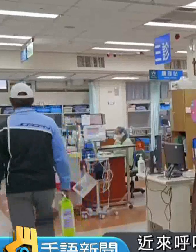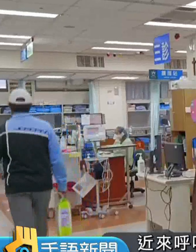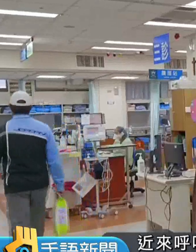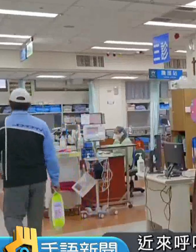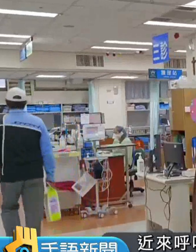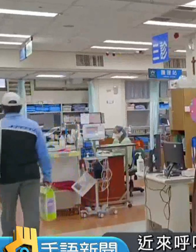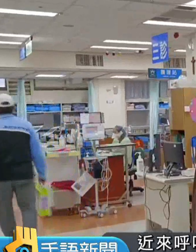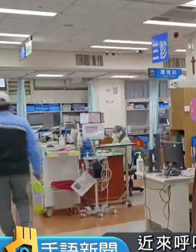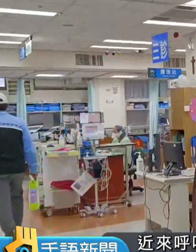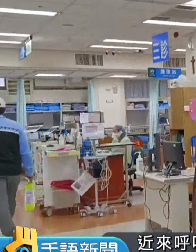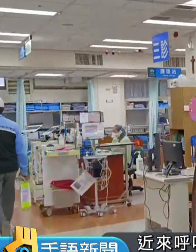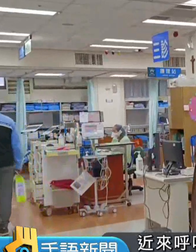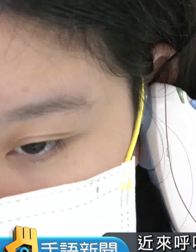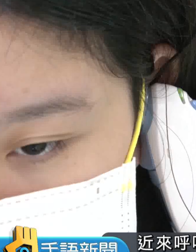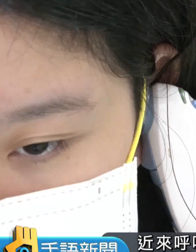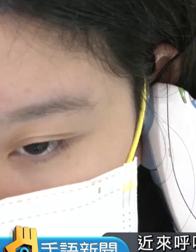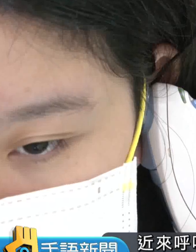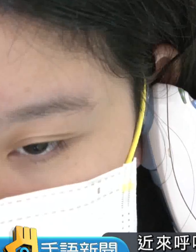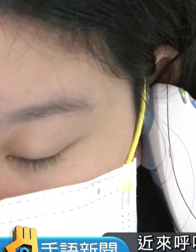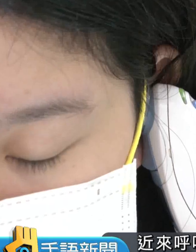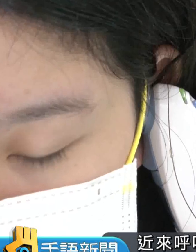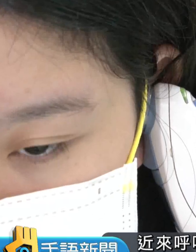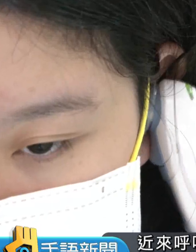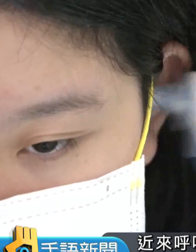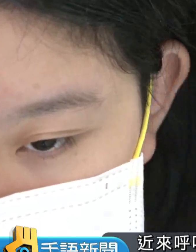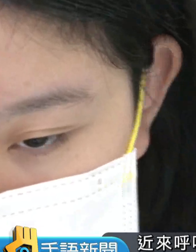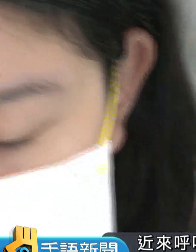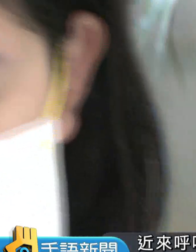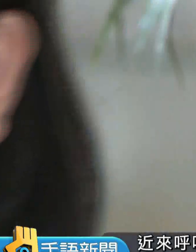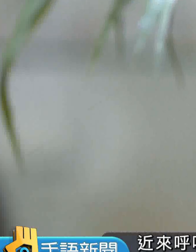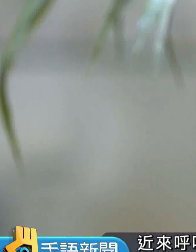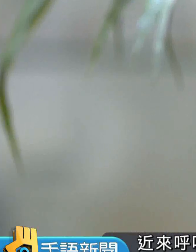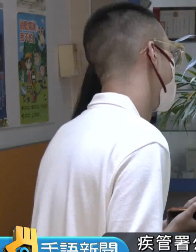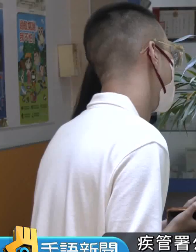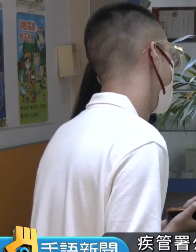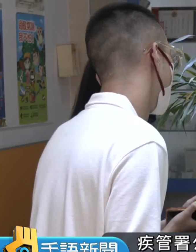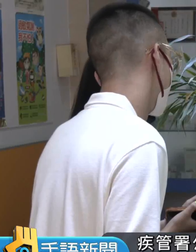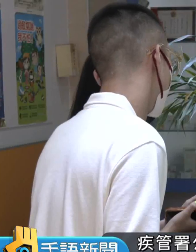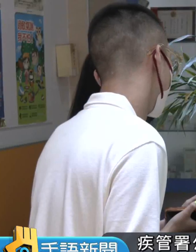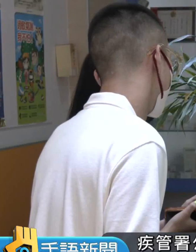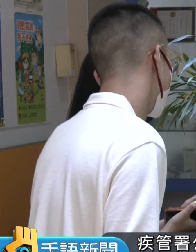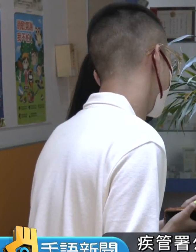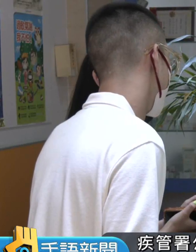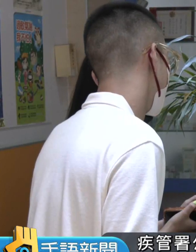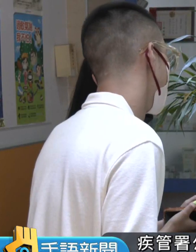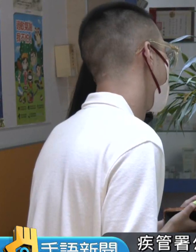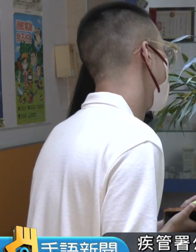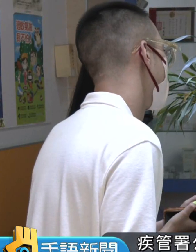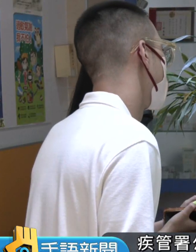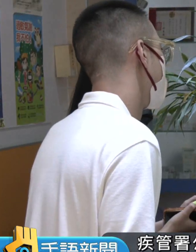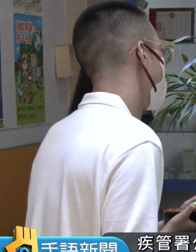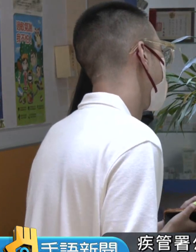近来呼吸道病毒肆虐，诊所候诊区满满都是病患。疾管署公布，上周全台类流感门急诊就医